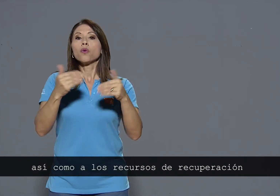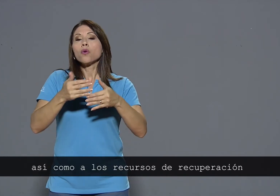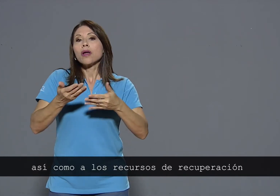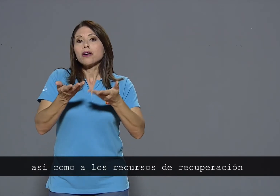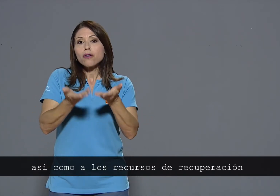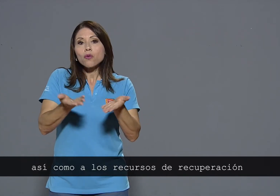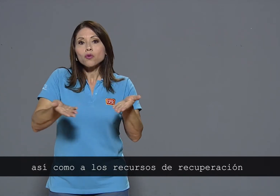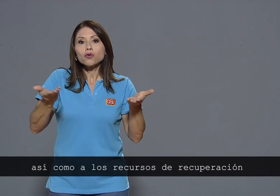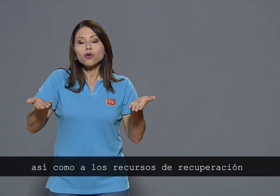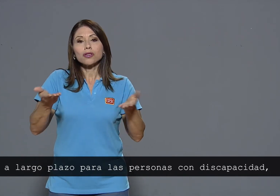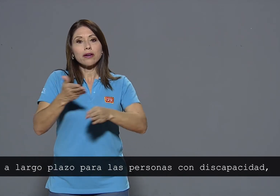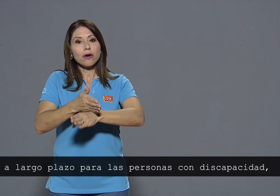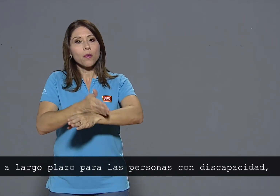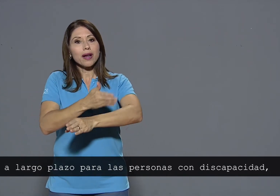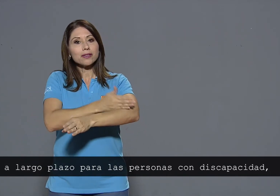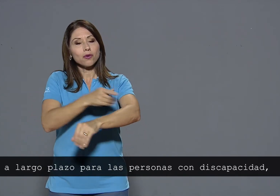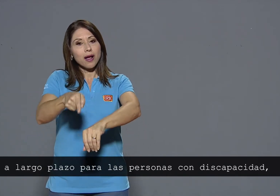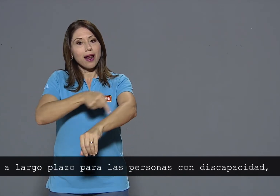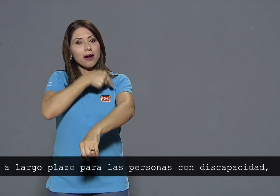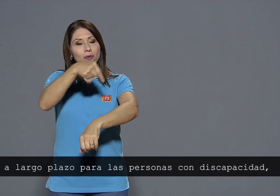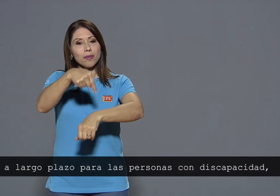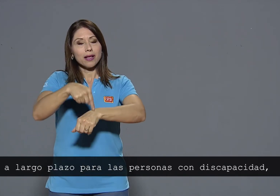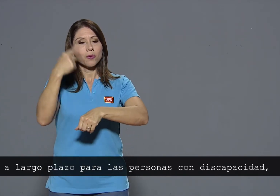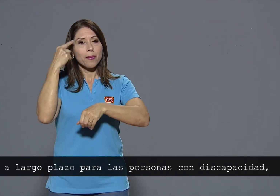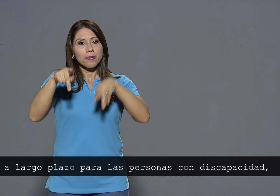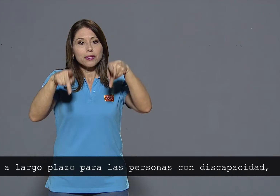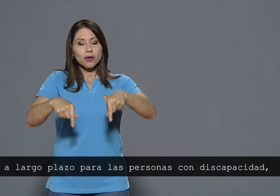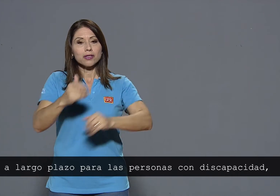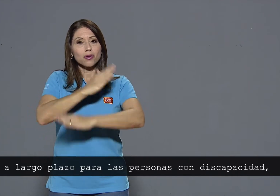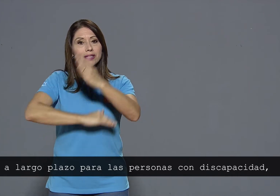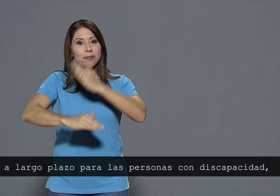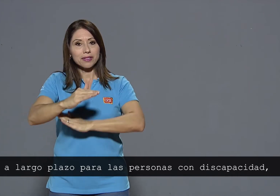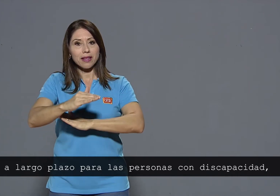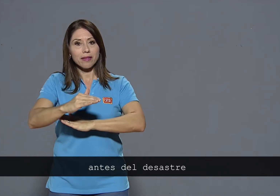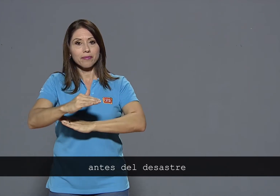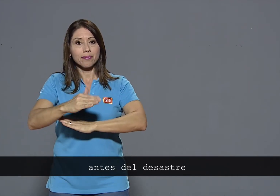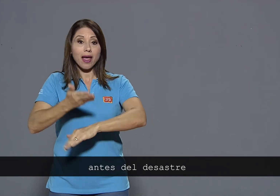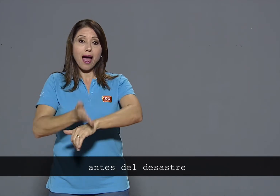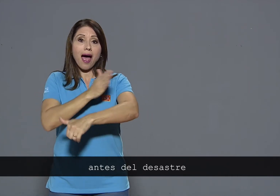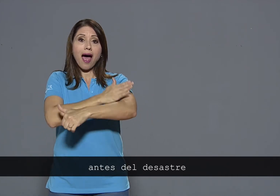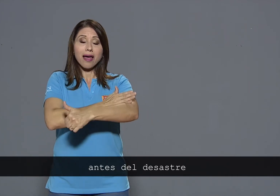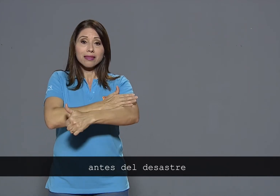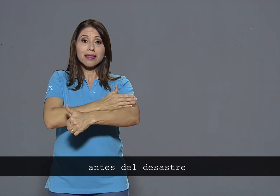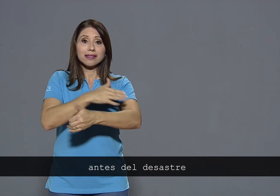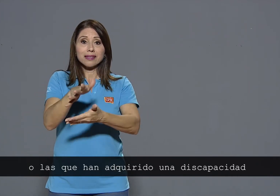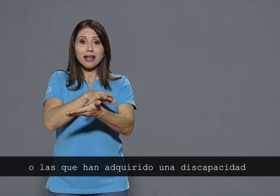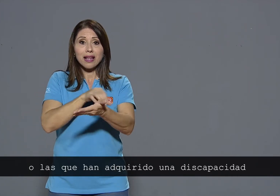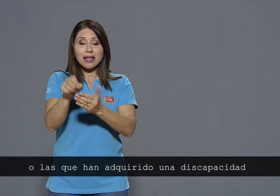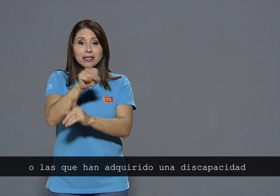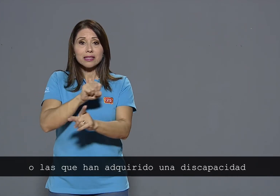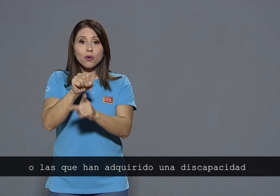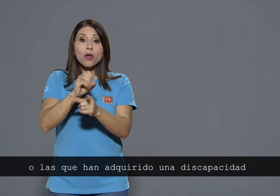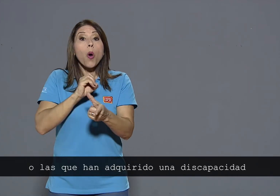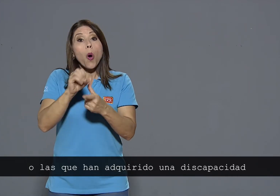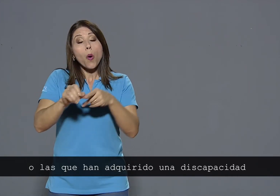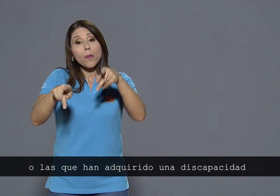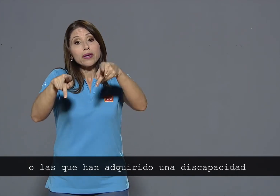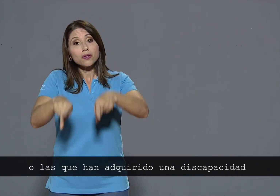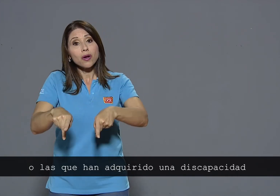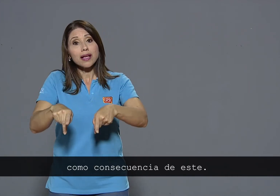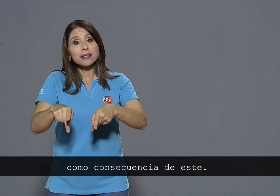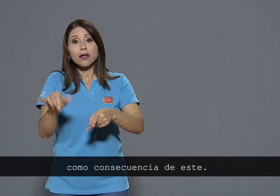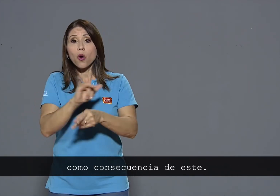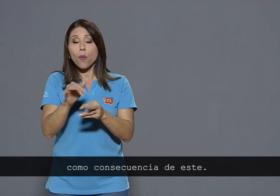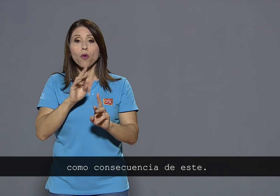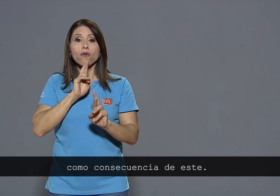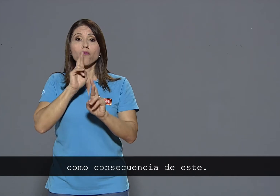los recursos de recuperación a largo plazo para las personas con discapacidad antes del desastre o las que han adquirido una